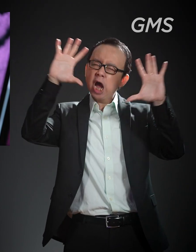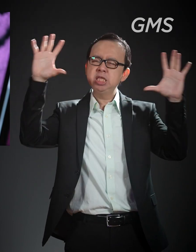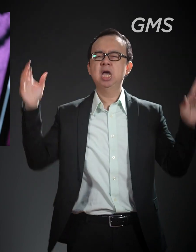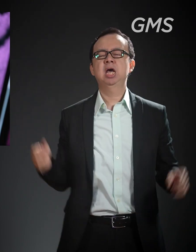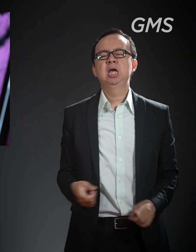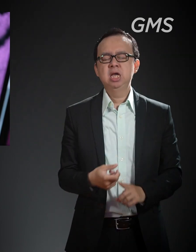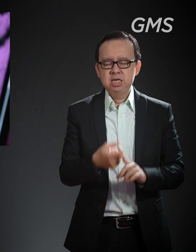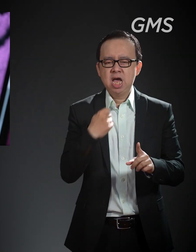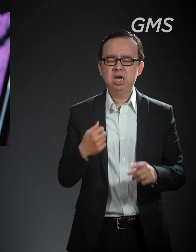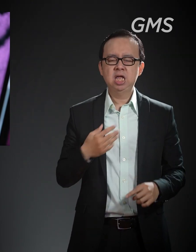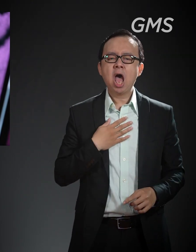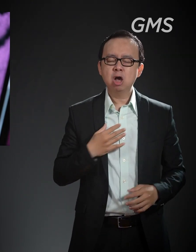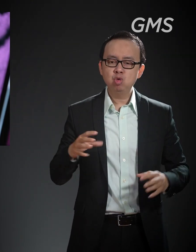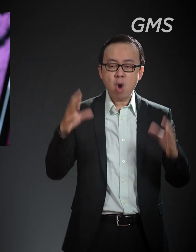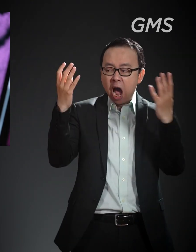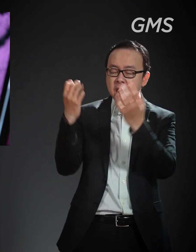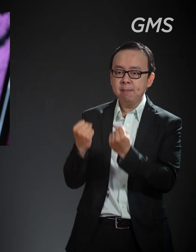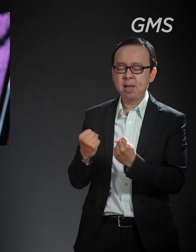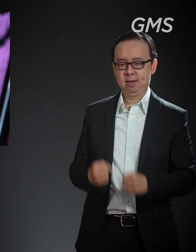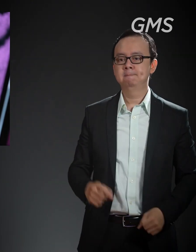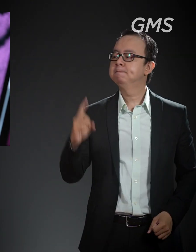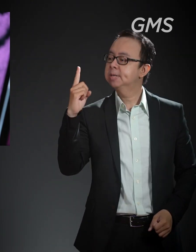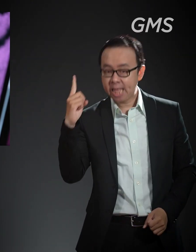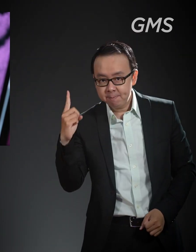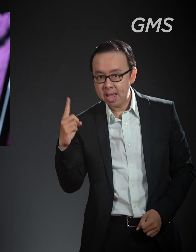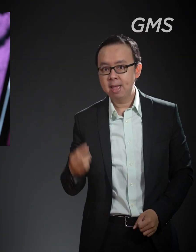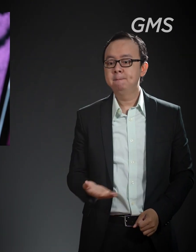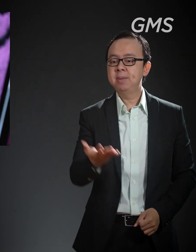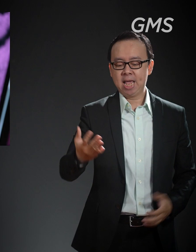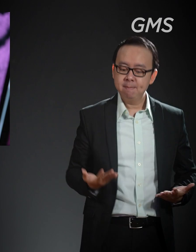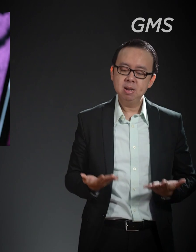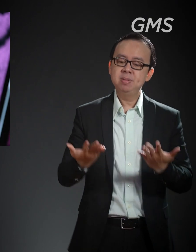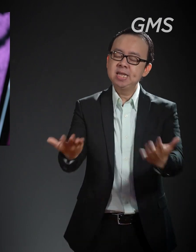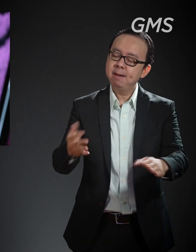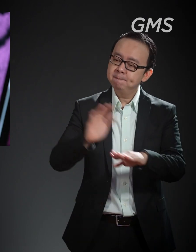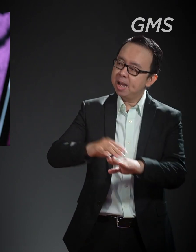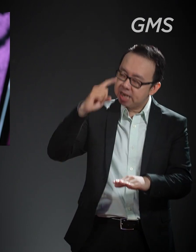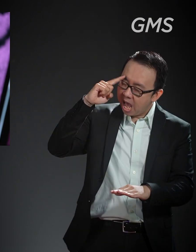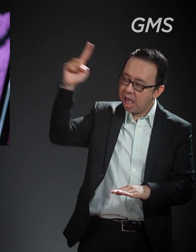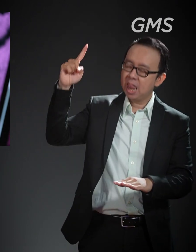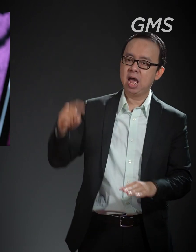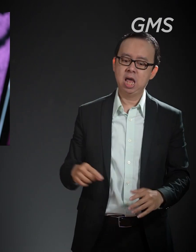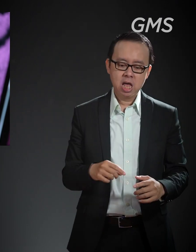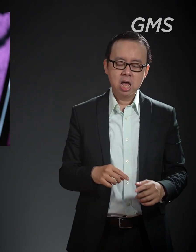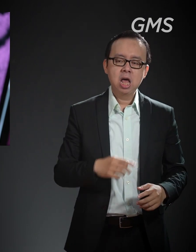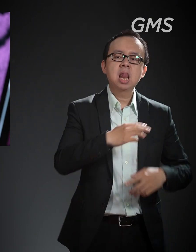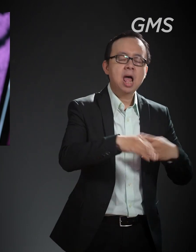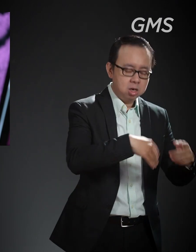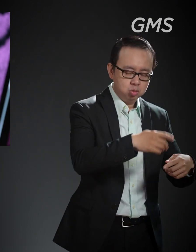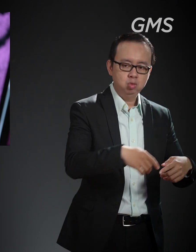Mereka memberikan diri mereka pertama-tama kepada Allah, kemudian oleh karena kehendak Allah juga kepada